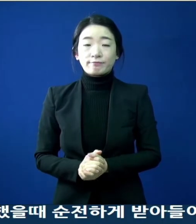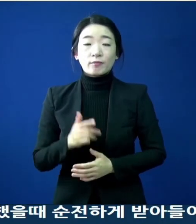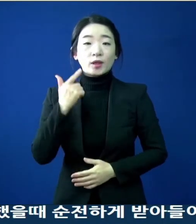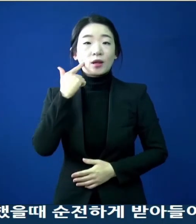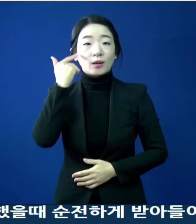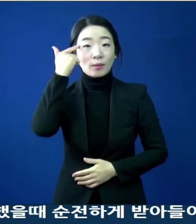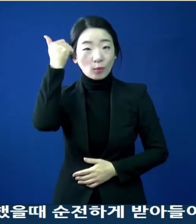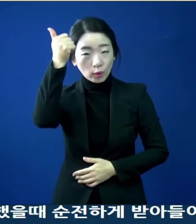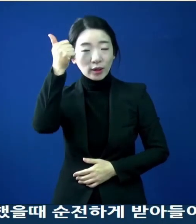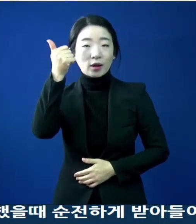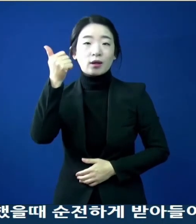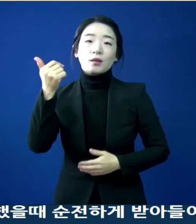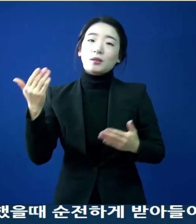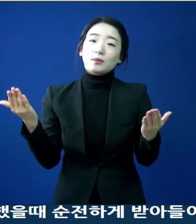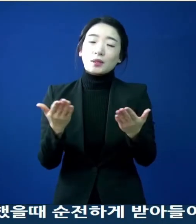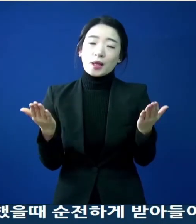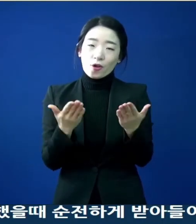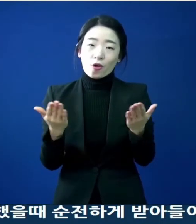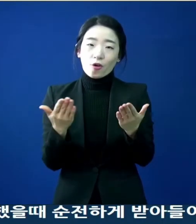목회자로 사역을 하다 보면